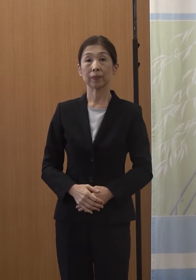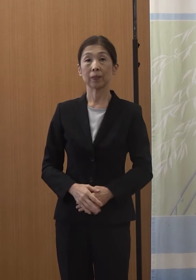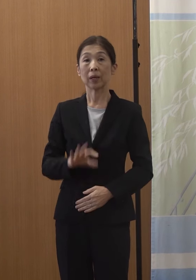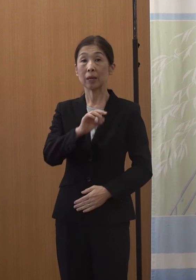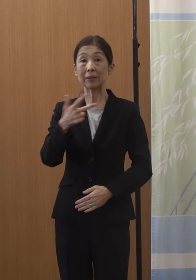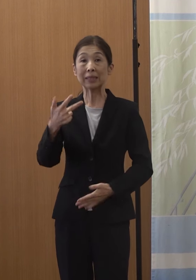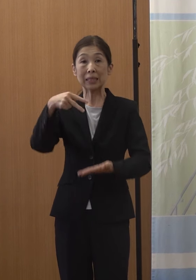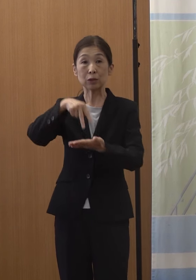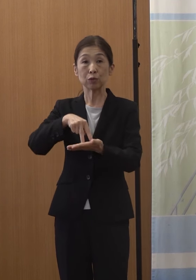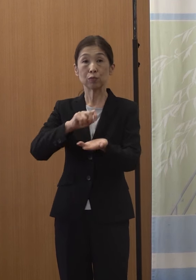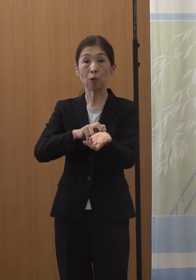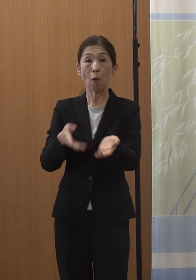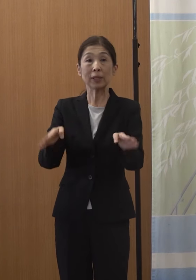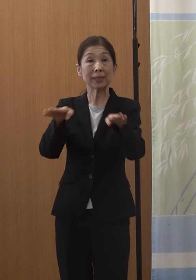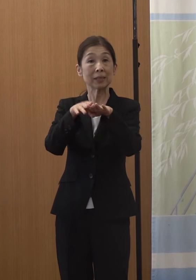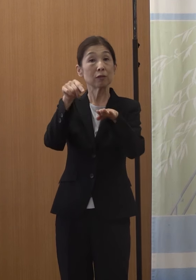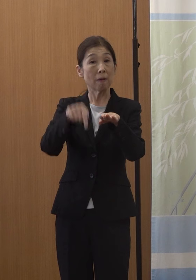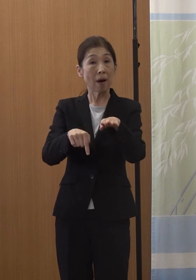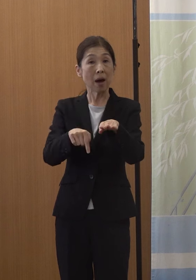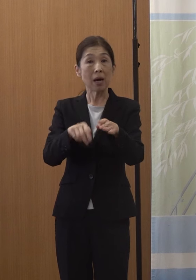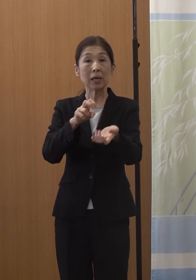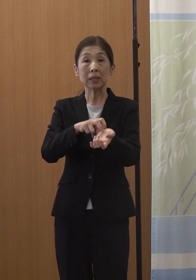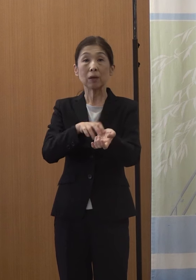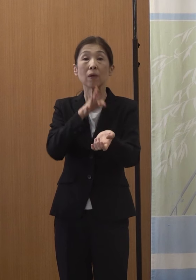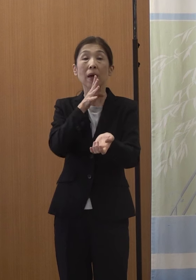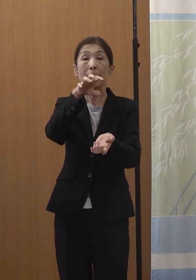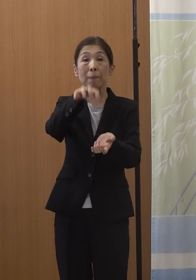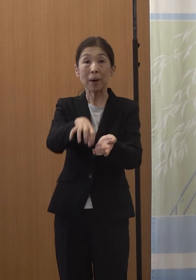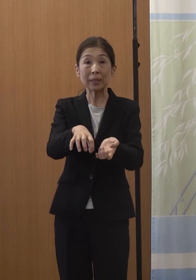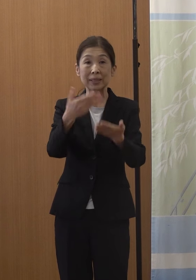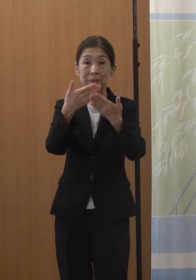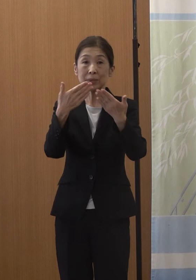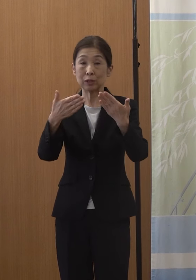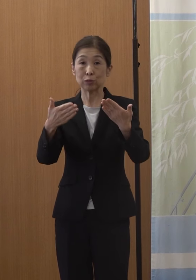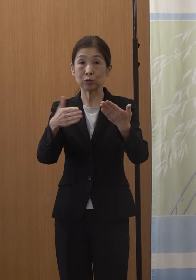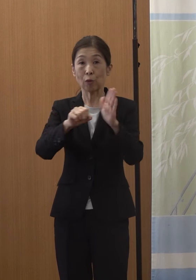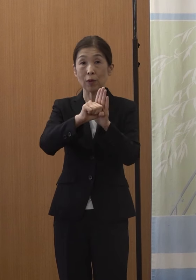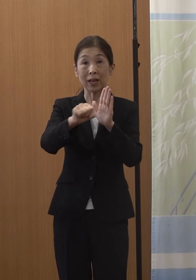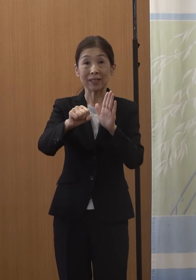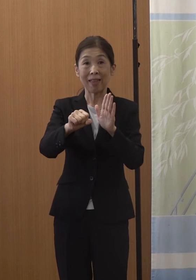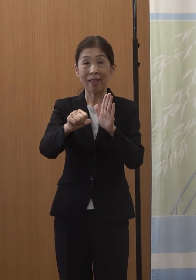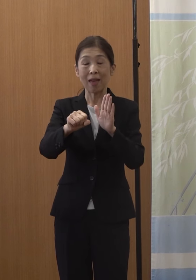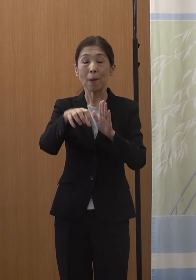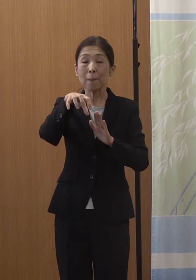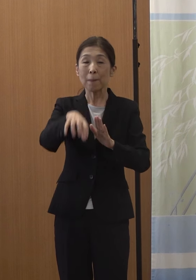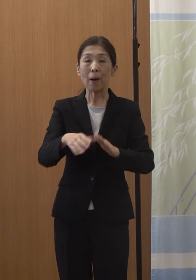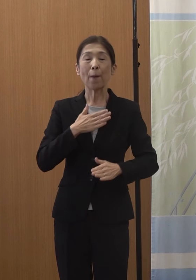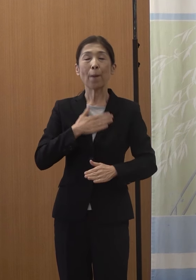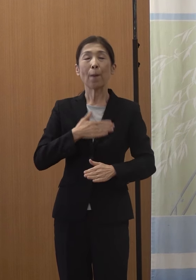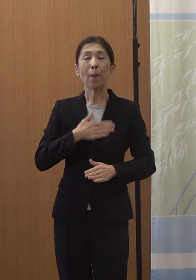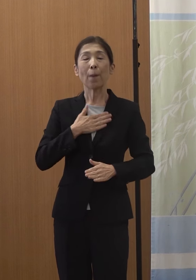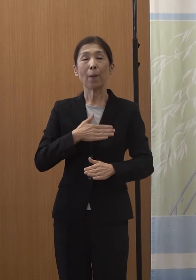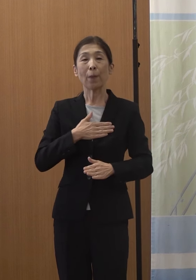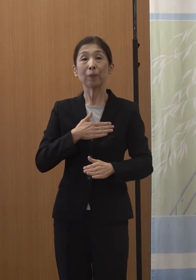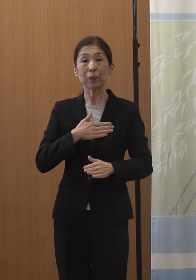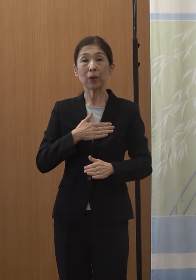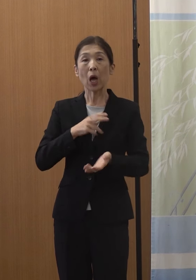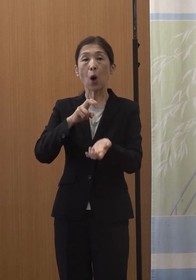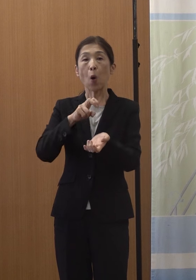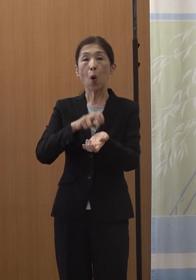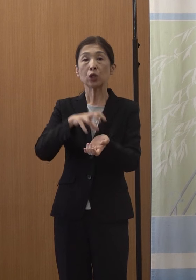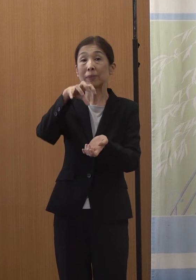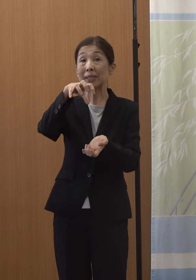金沢市立病院では医療現場にアートを生かし病院を安らぎの空間にするホスピタリティ